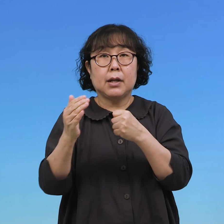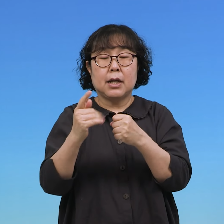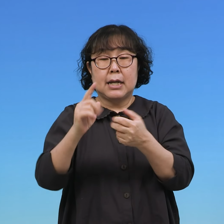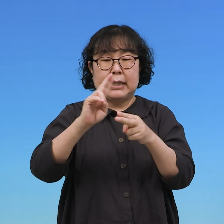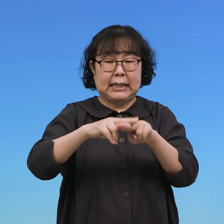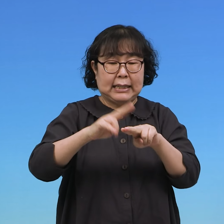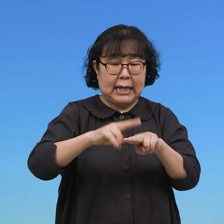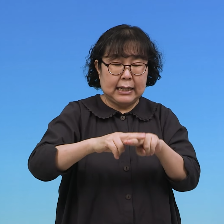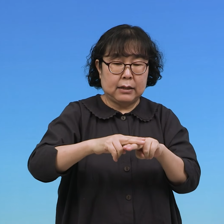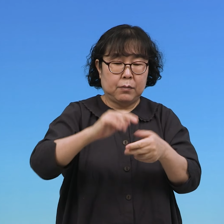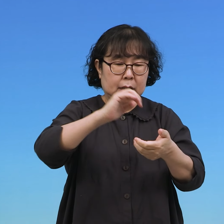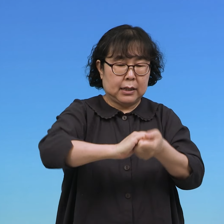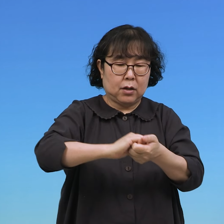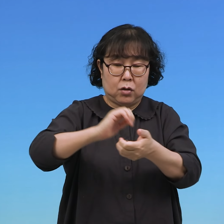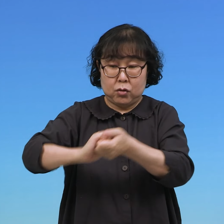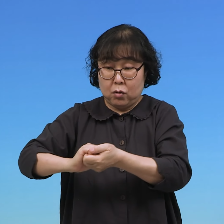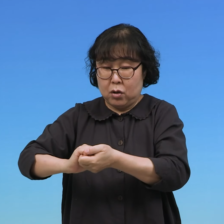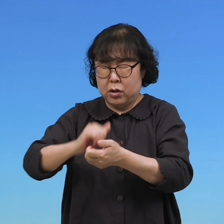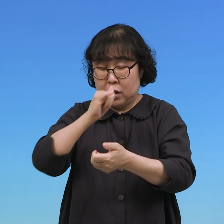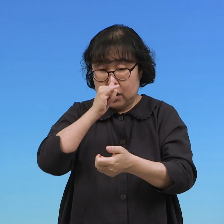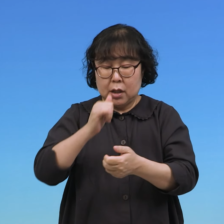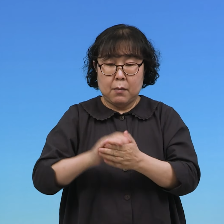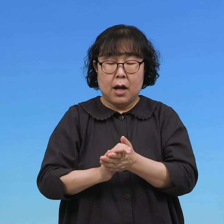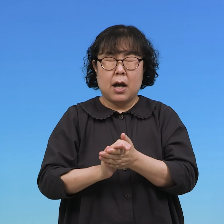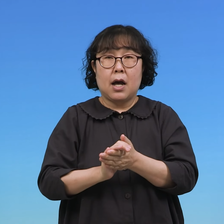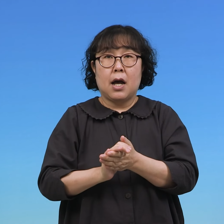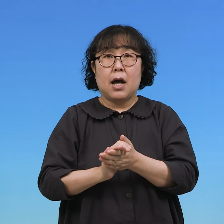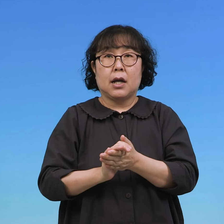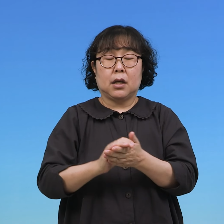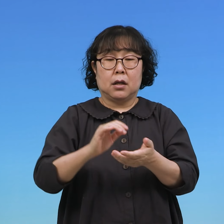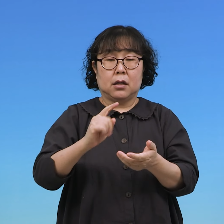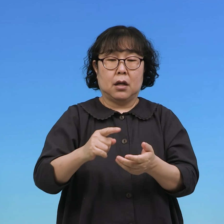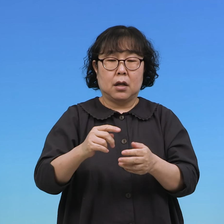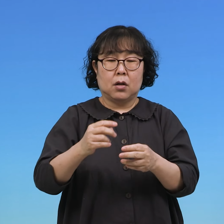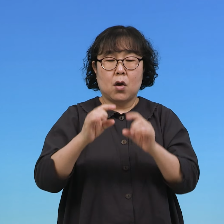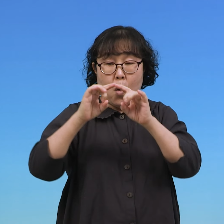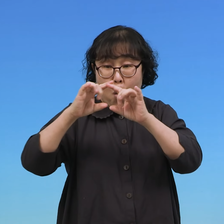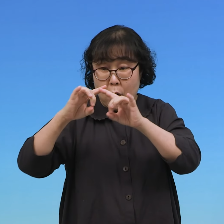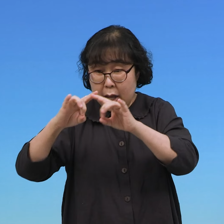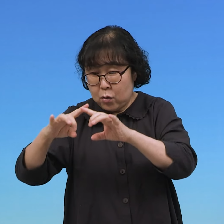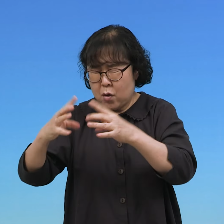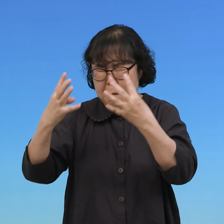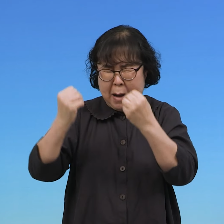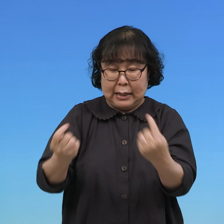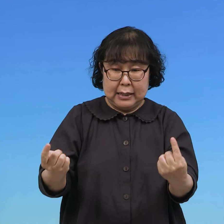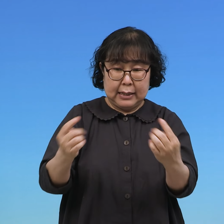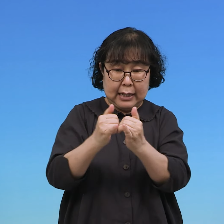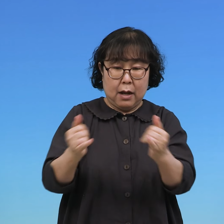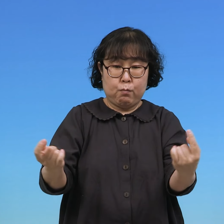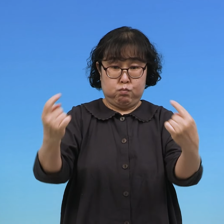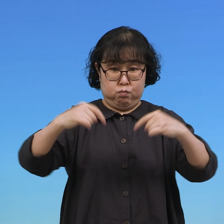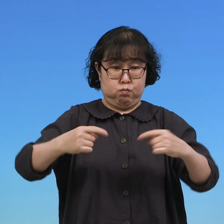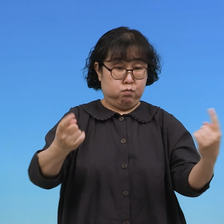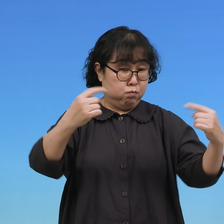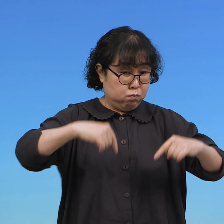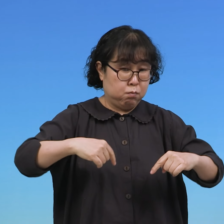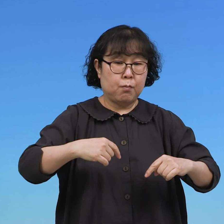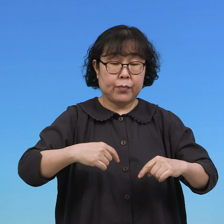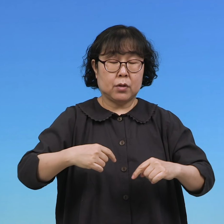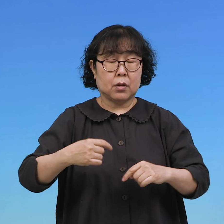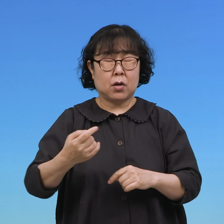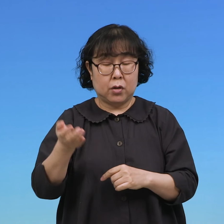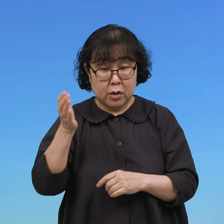정원이 뭐 얼마입니다 그러고 끝나는데 무제한으로 하니까 막 굉장히 많은 부모님이 들어오셨는데요. 그래서 여러분, 오늘